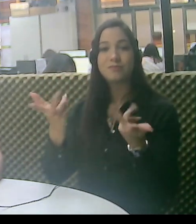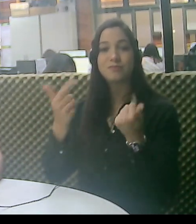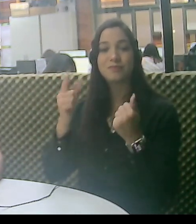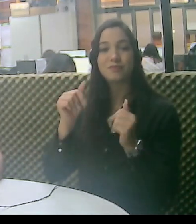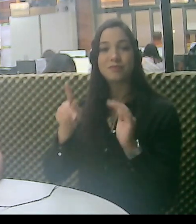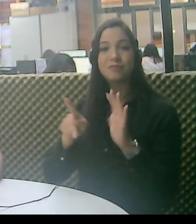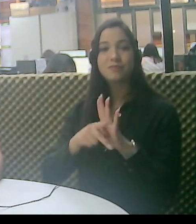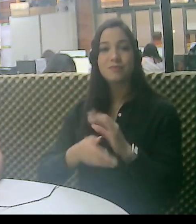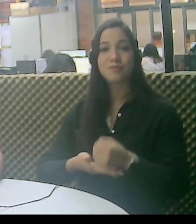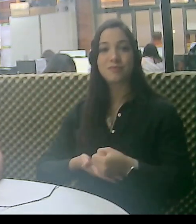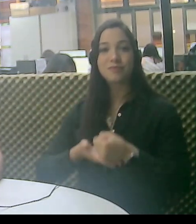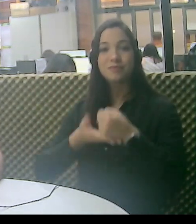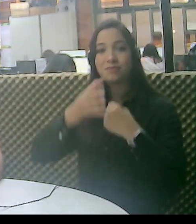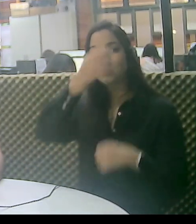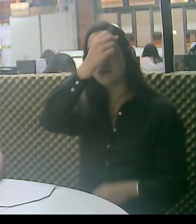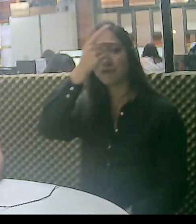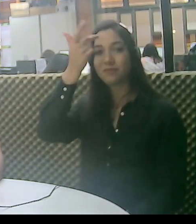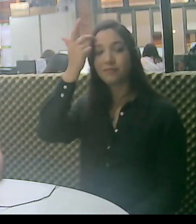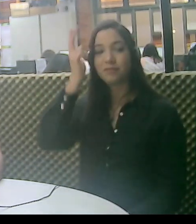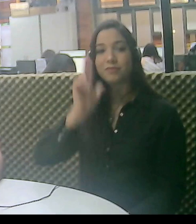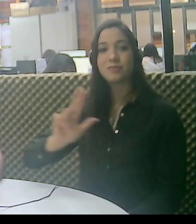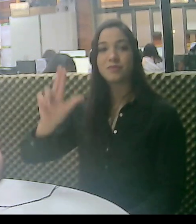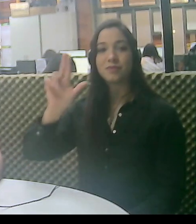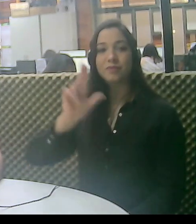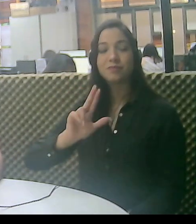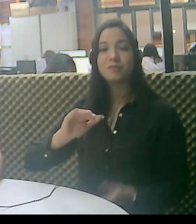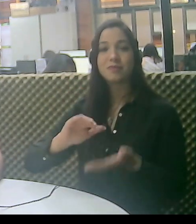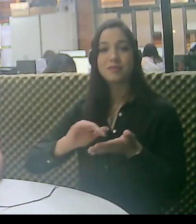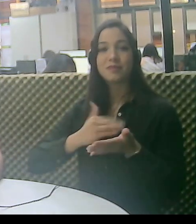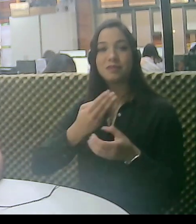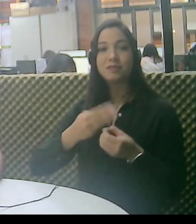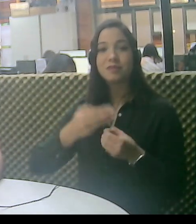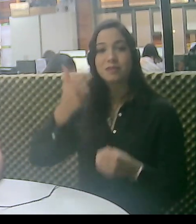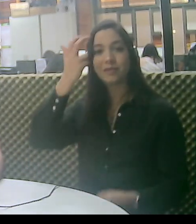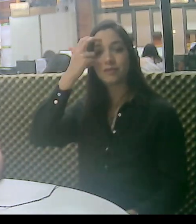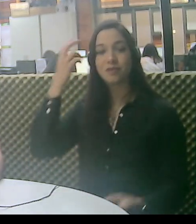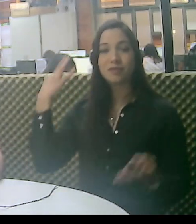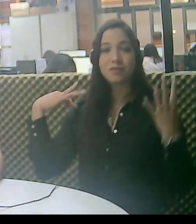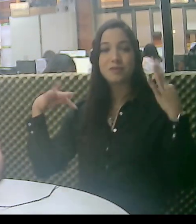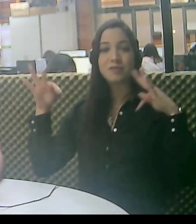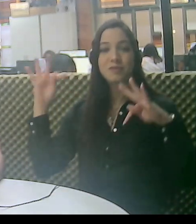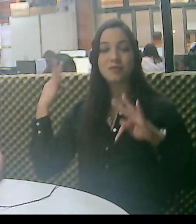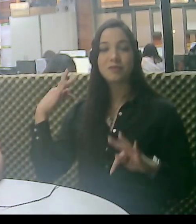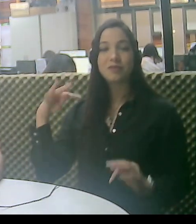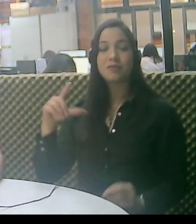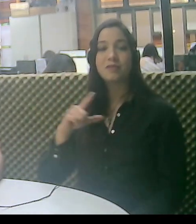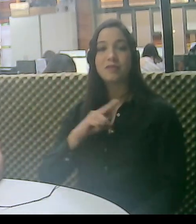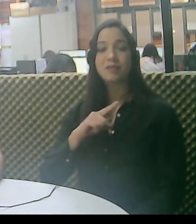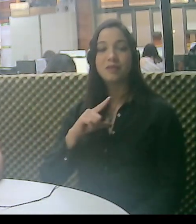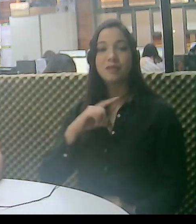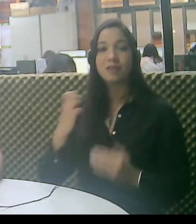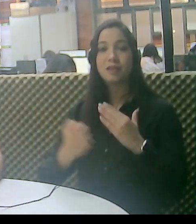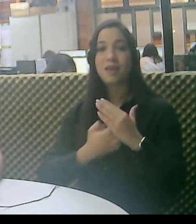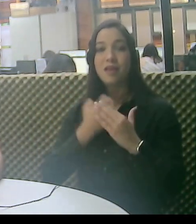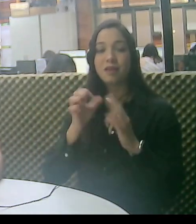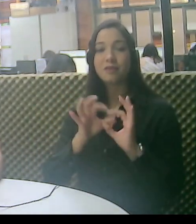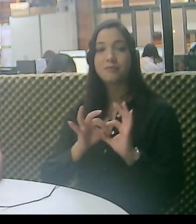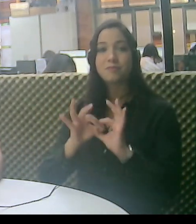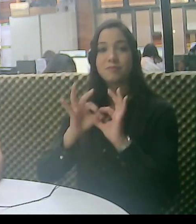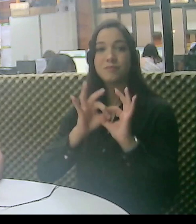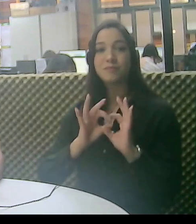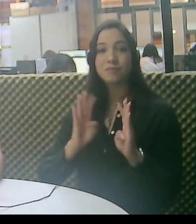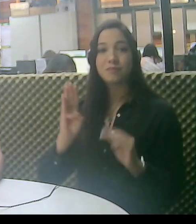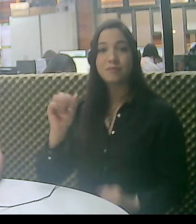iniciativa apoiada pela Prefeitura de Uberlândia por meio da Secretaria Municipal de Cultura e Turismo, com realização das empresas parceiras